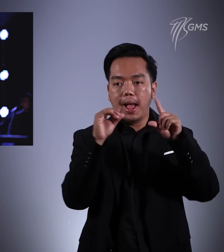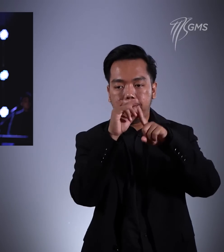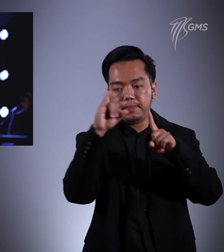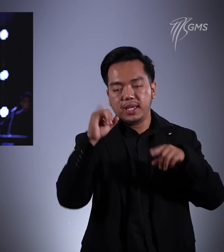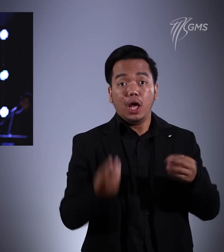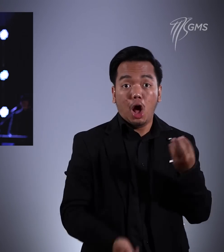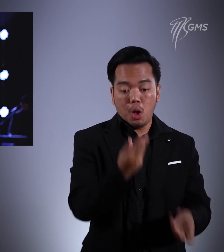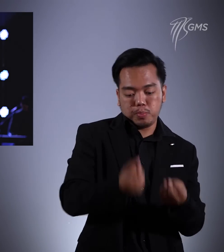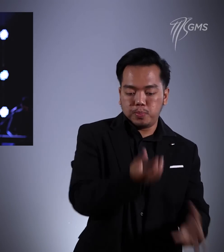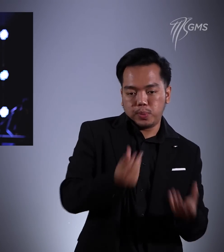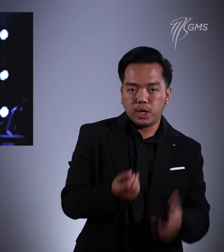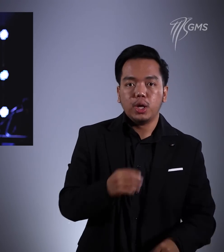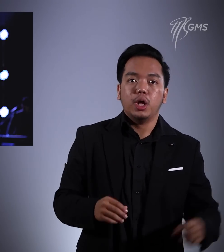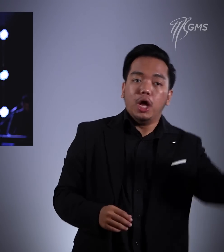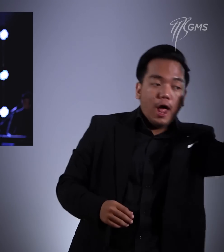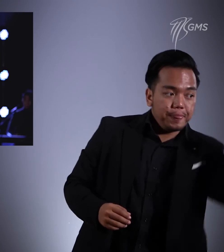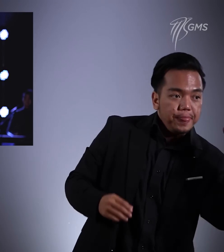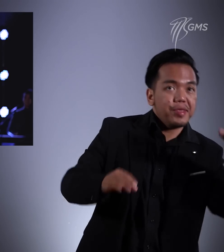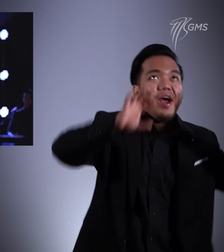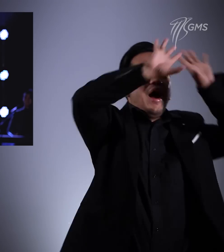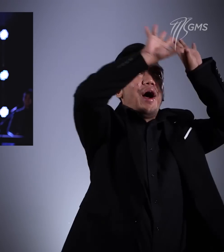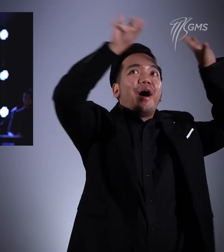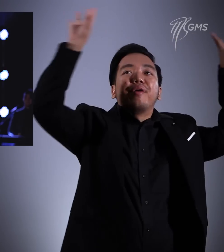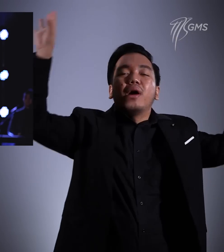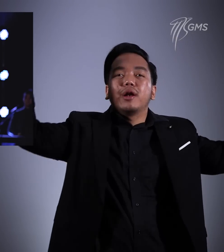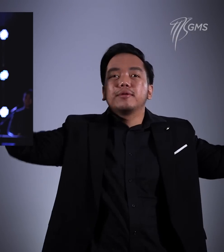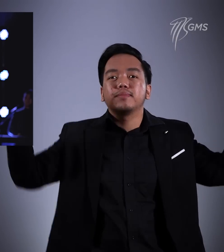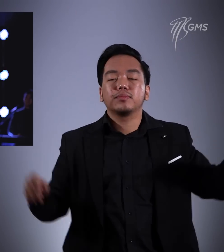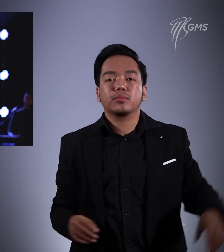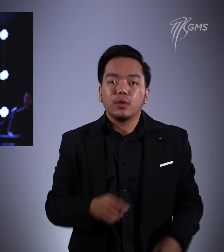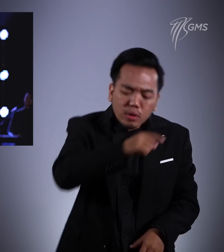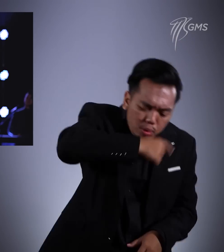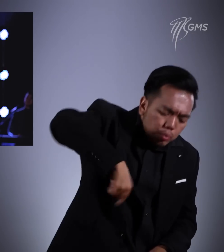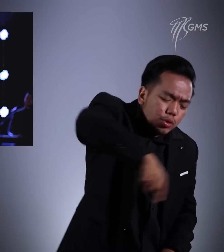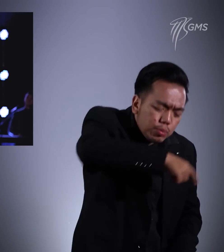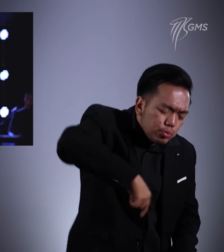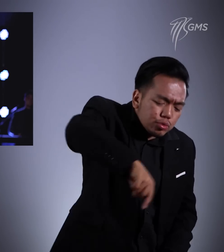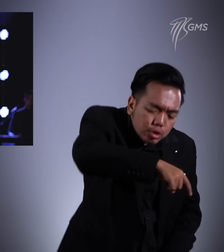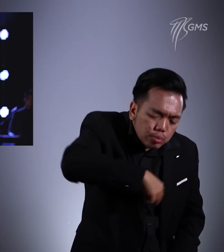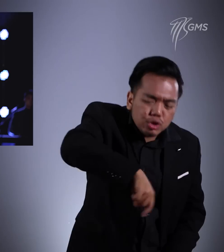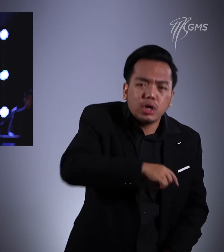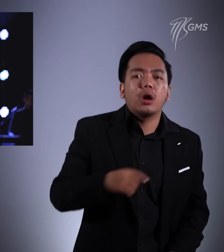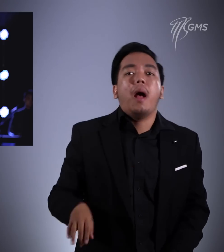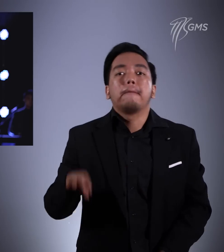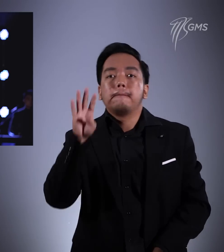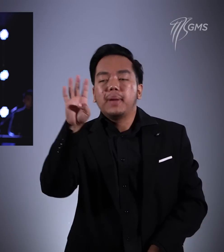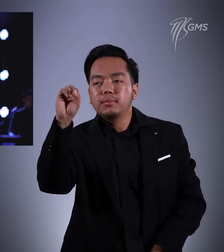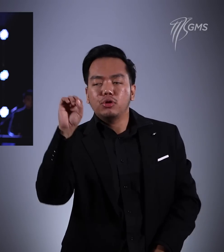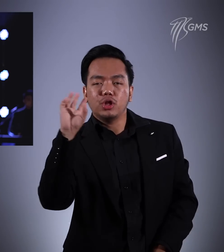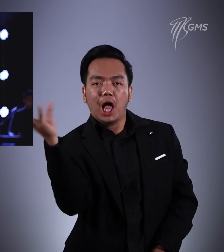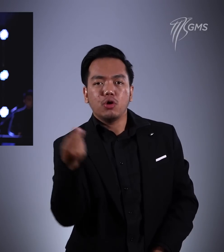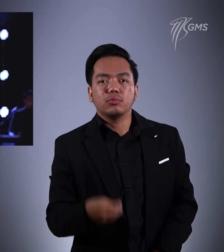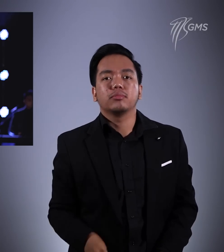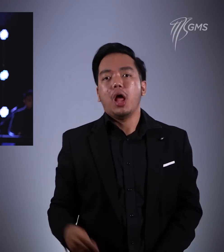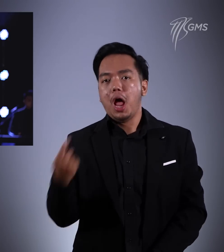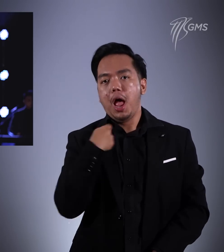Engkau Allah yang beserta di padang gurun, padang belantara. Mereka semuanya keliling-keliling 40 tahun. Kami siap keliling dengan Engkau puluhan tahun